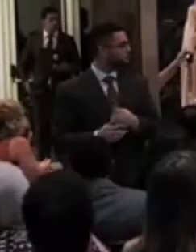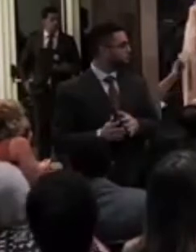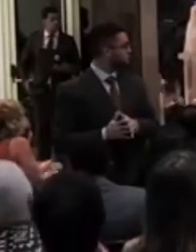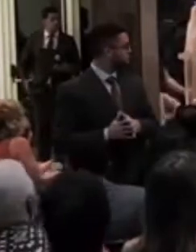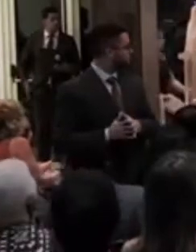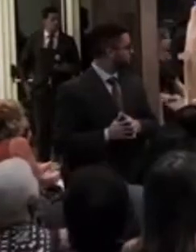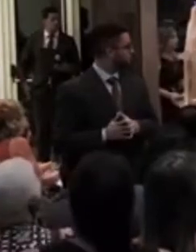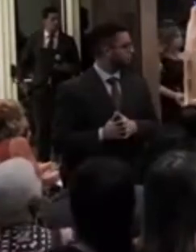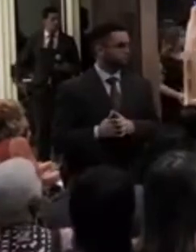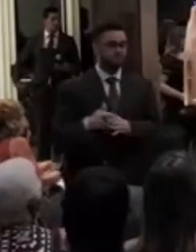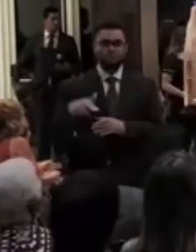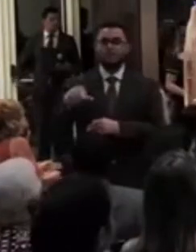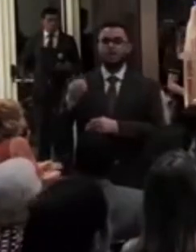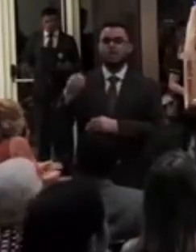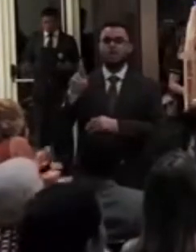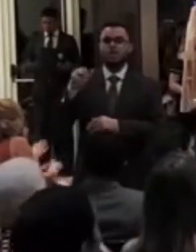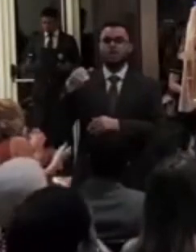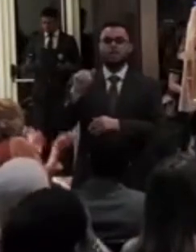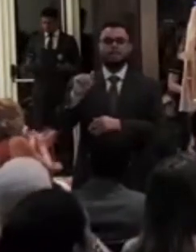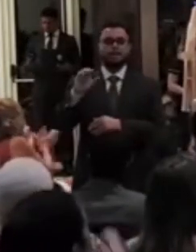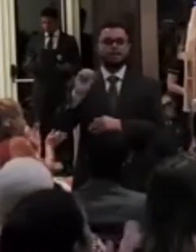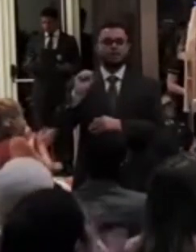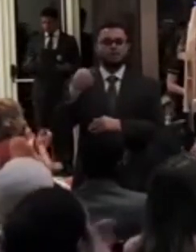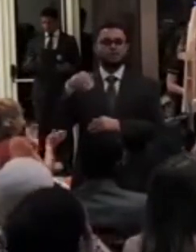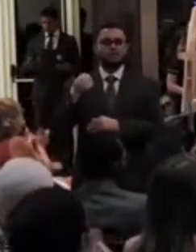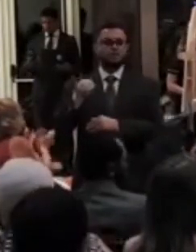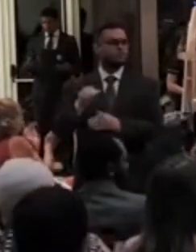A Norma Cosmo.